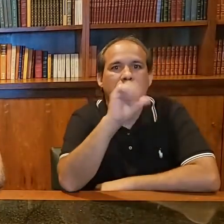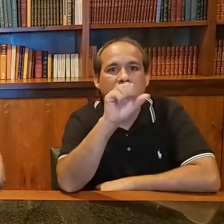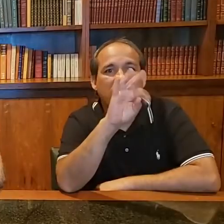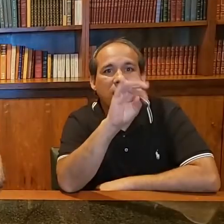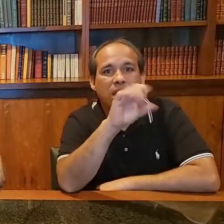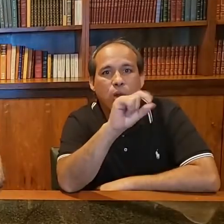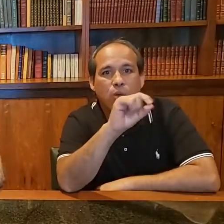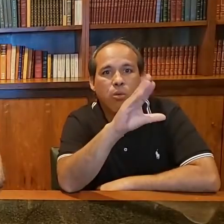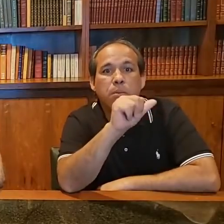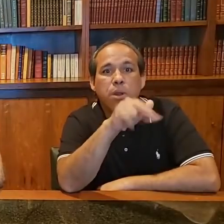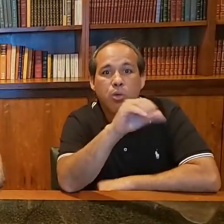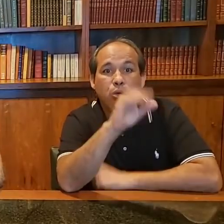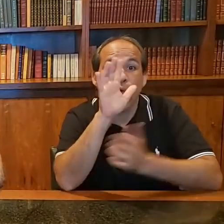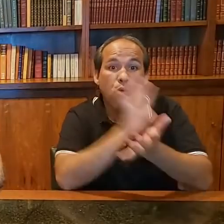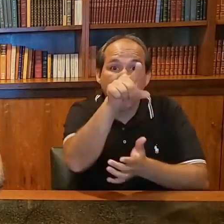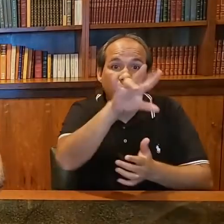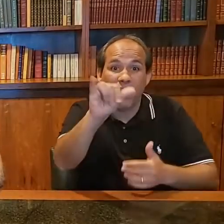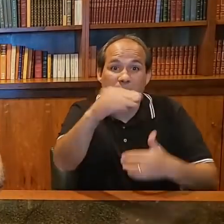pessoal que vai fazer o Enem aí.